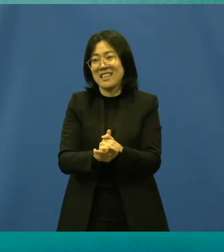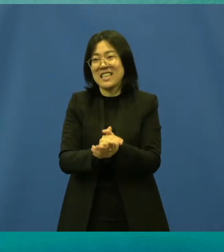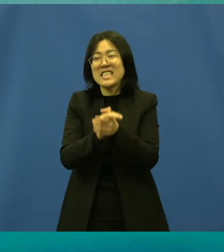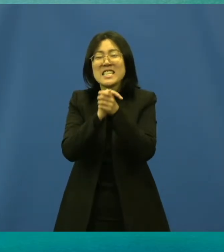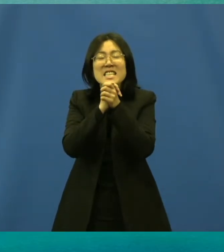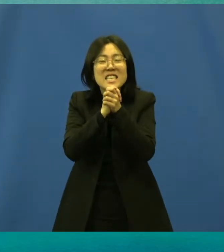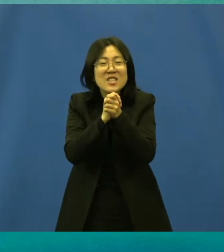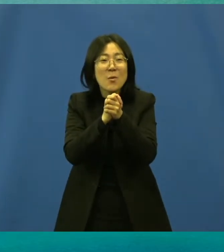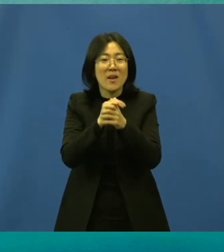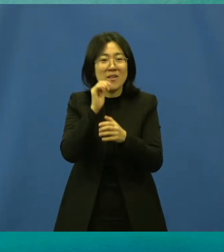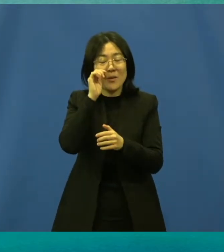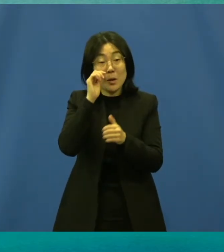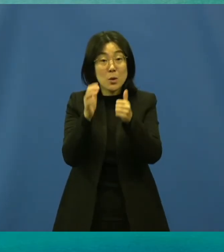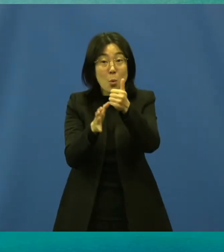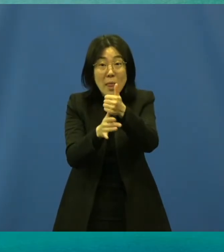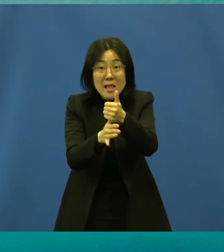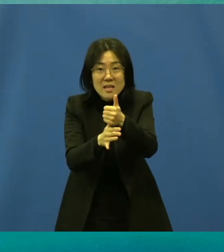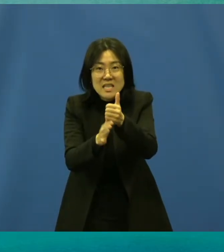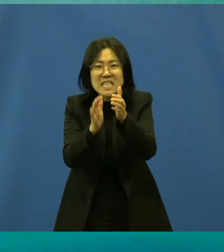요나는 기도합니다.